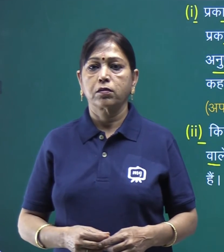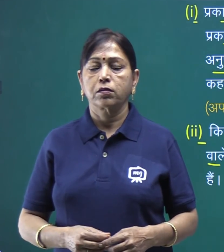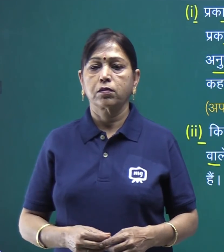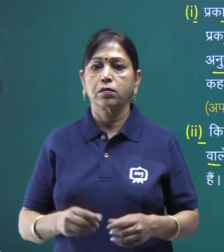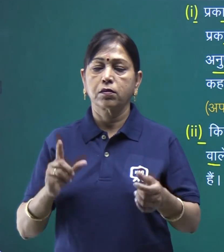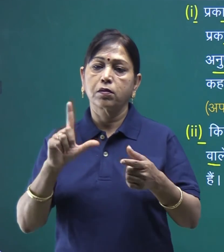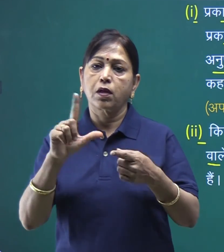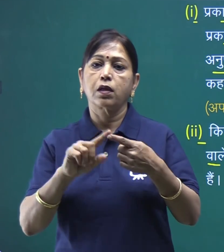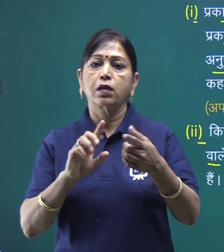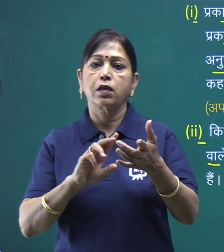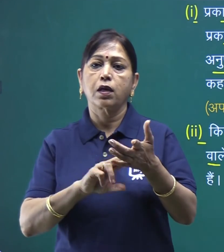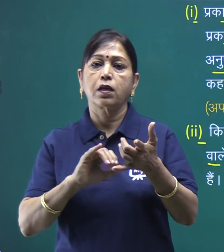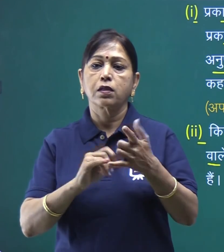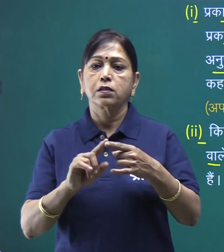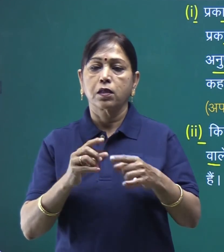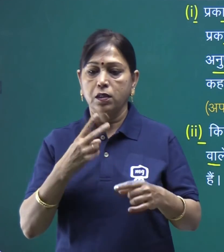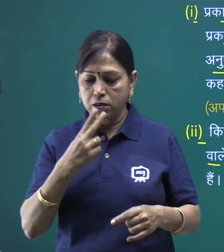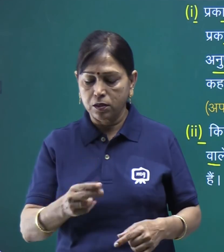लेंस को